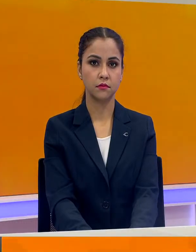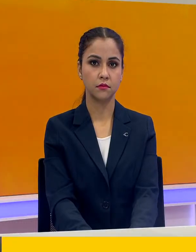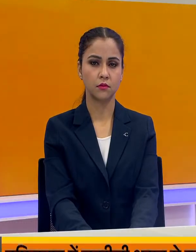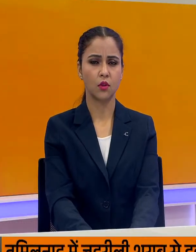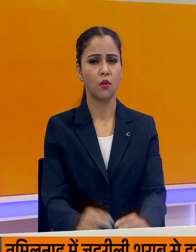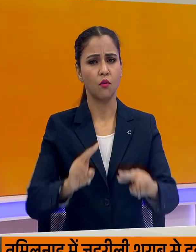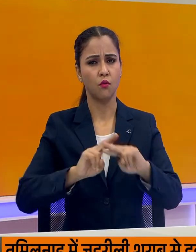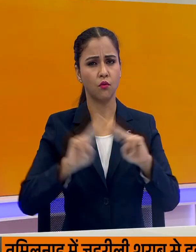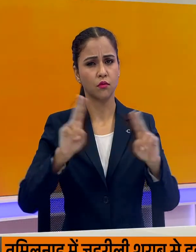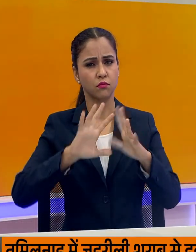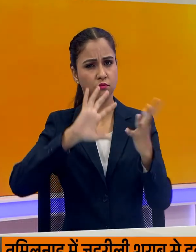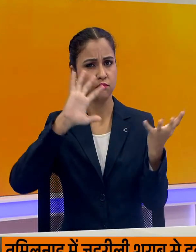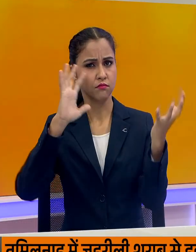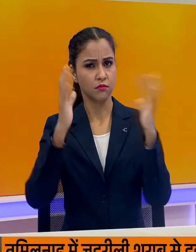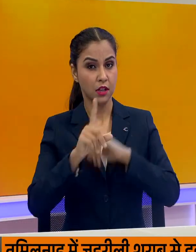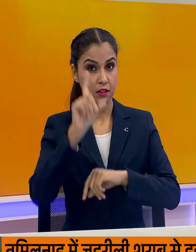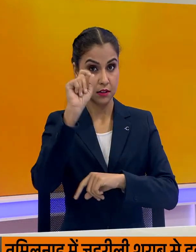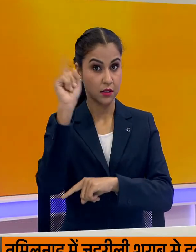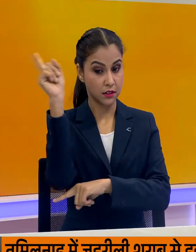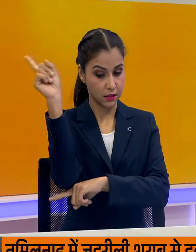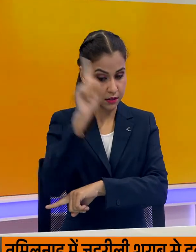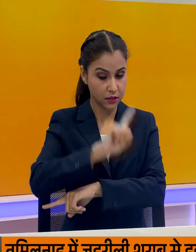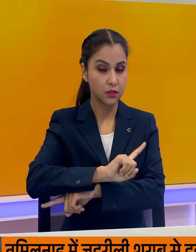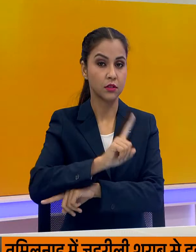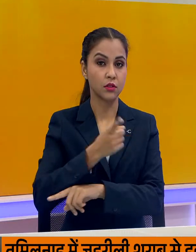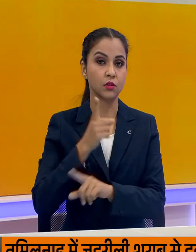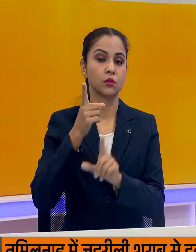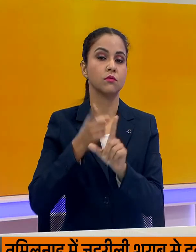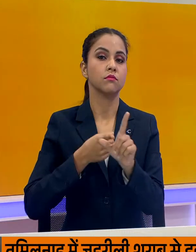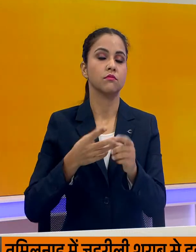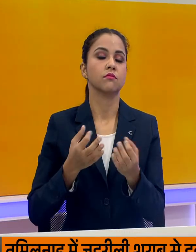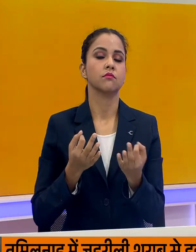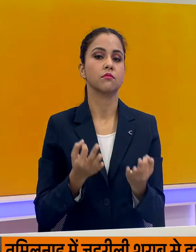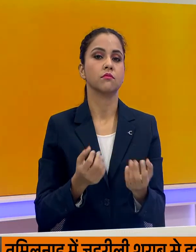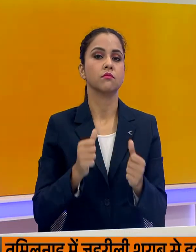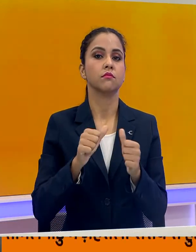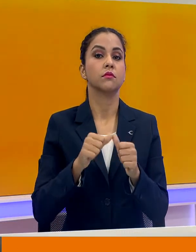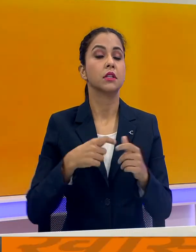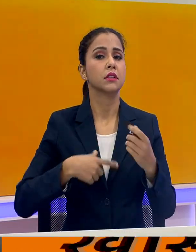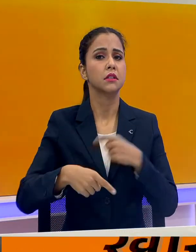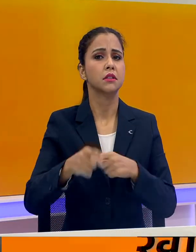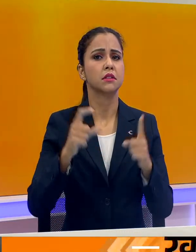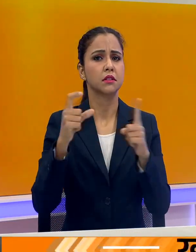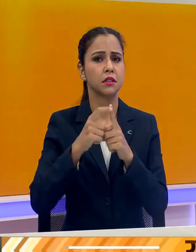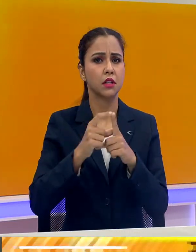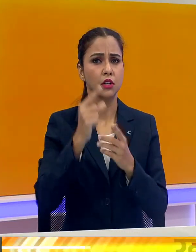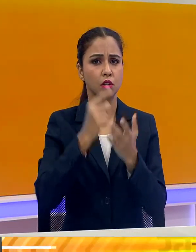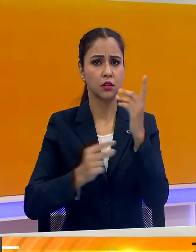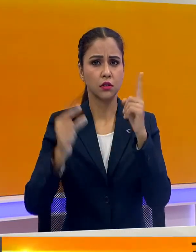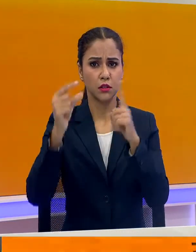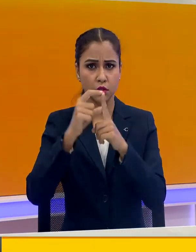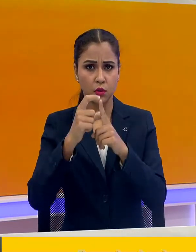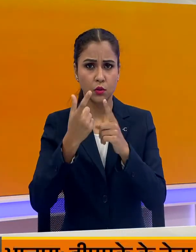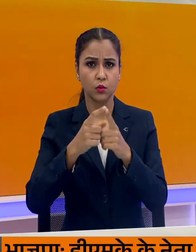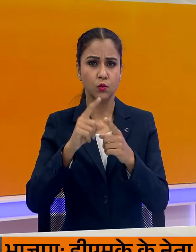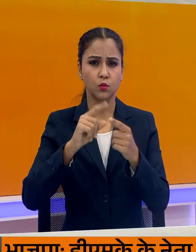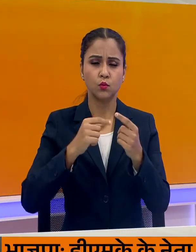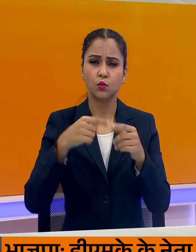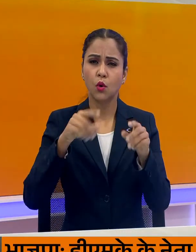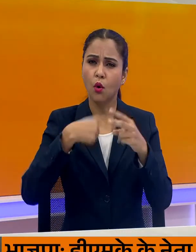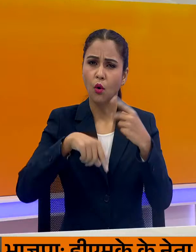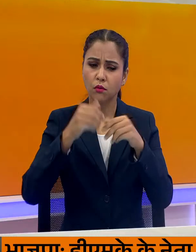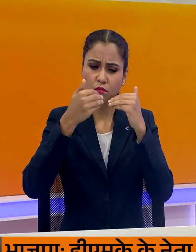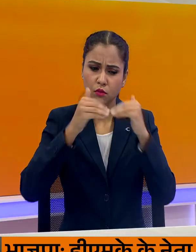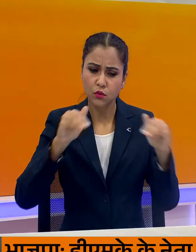और पूरी दुनिया आज 10वां अंतर्राष्ट्रीय योग दिवस मना रही है। इस मौके पर दिल्ली विश्वविद्यालय के छात्रों ने भी